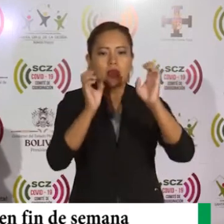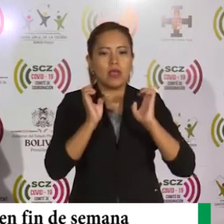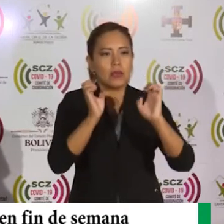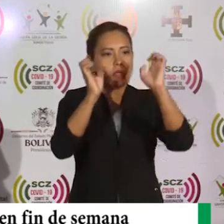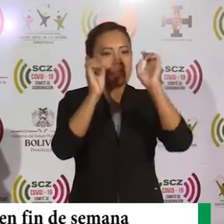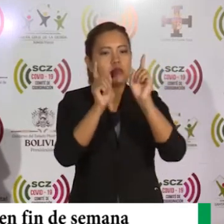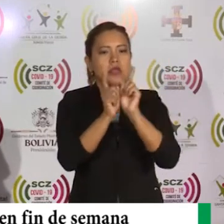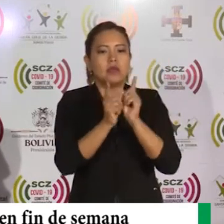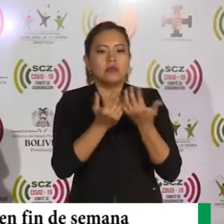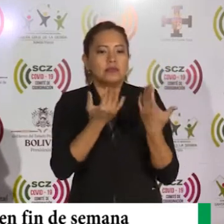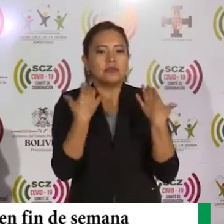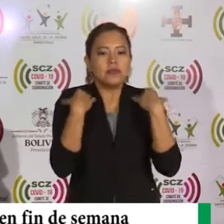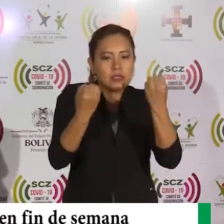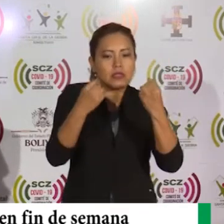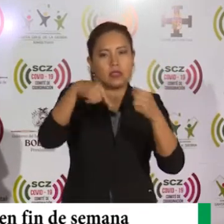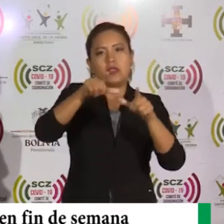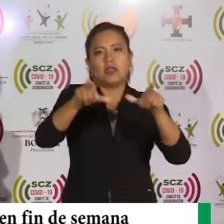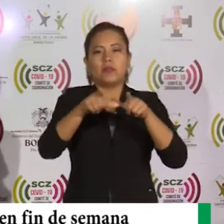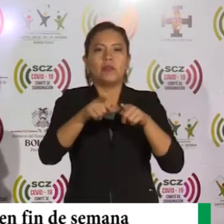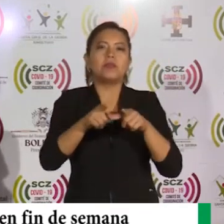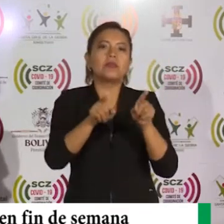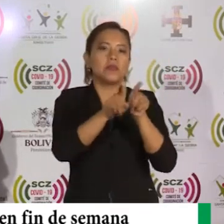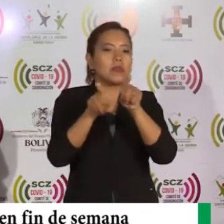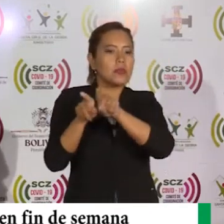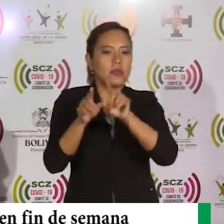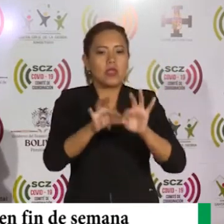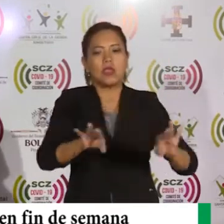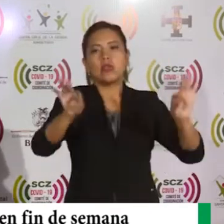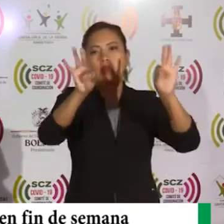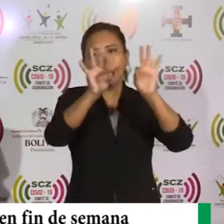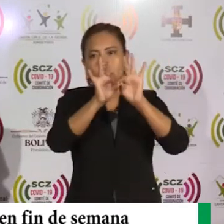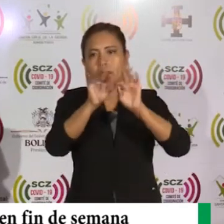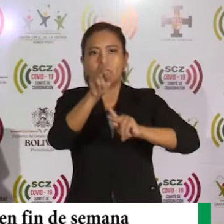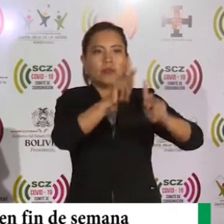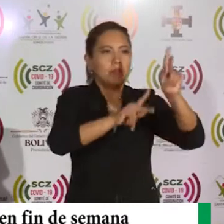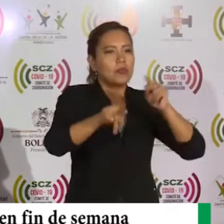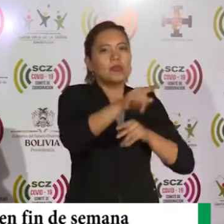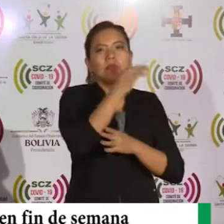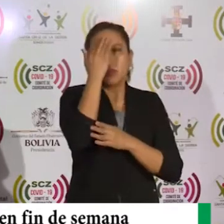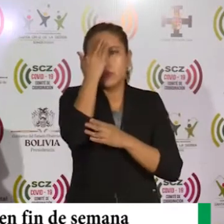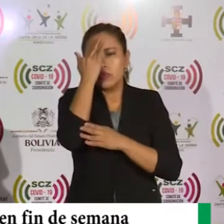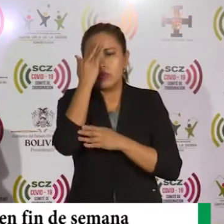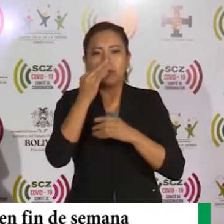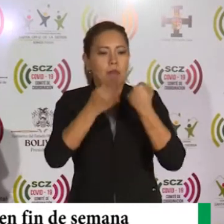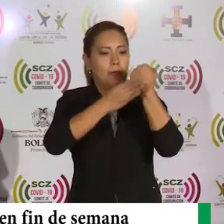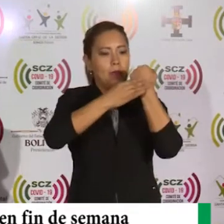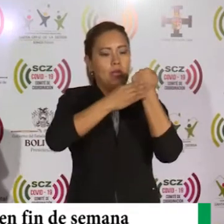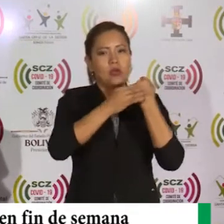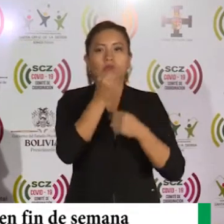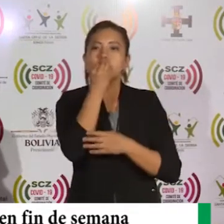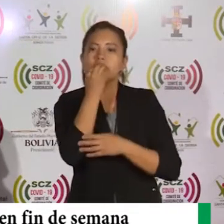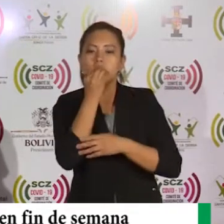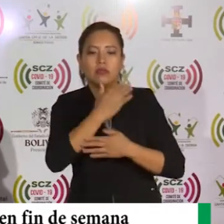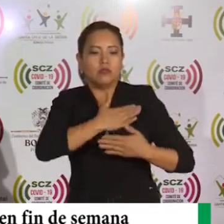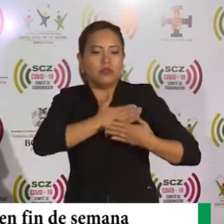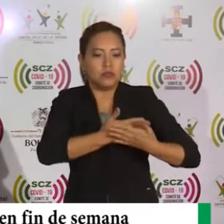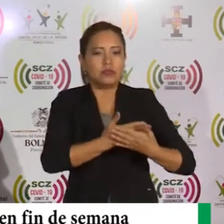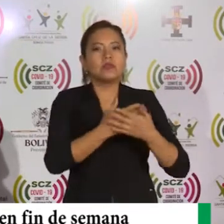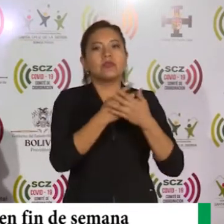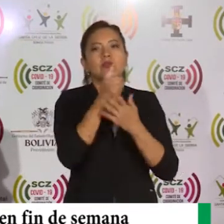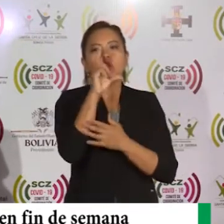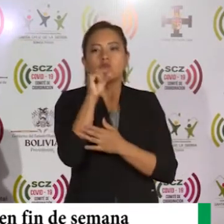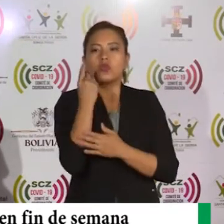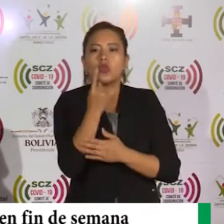las medidas que se están estableciendo. También es importante que la población conozca que el Banco Alimentos Solidarios no